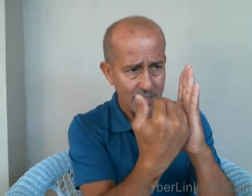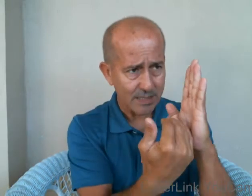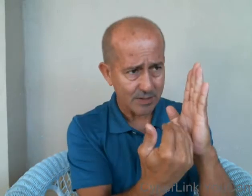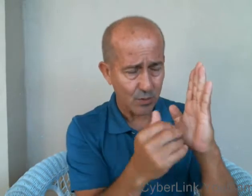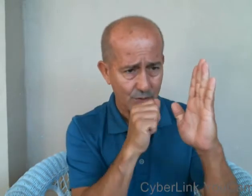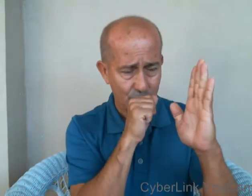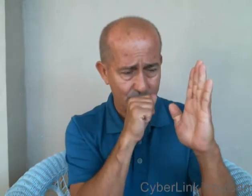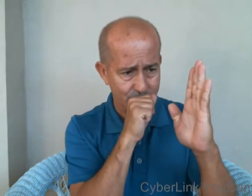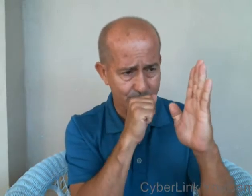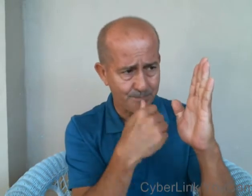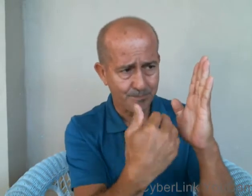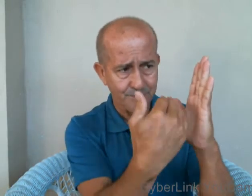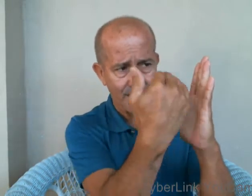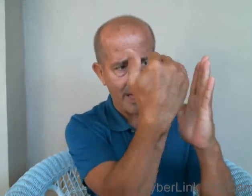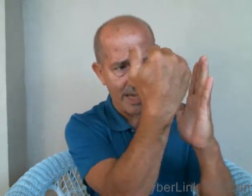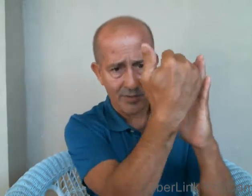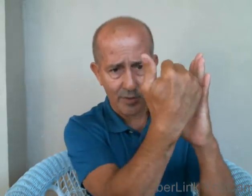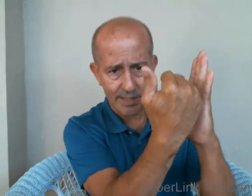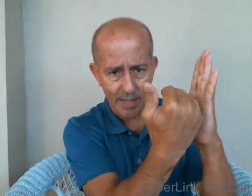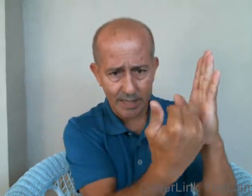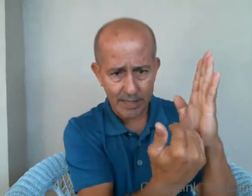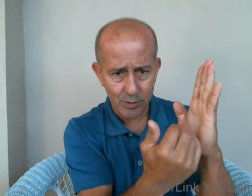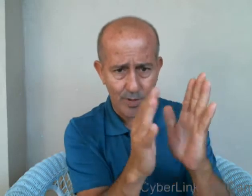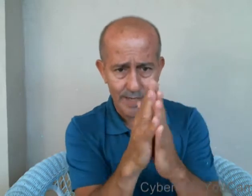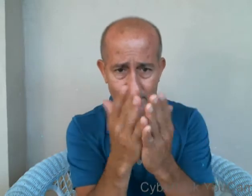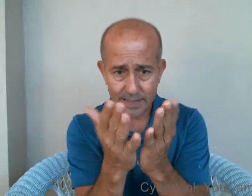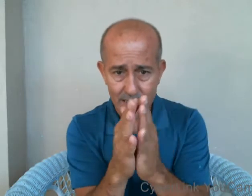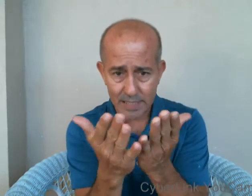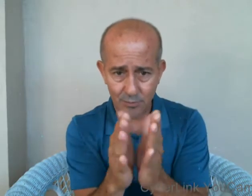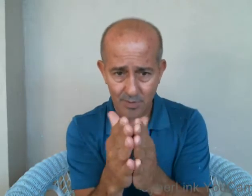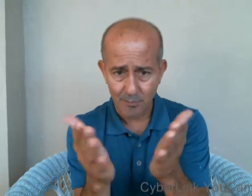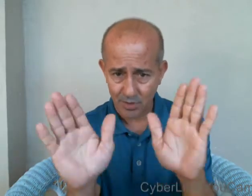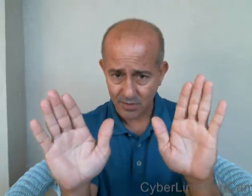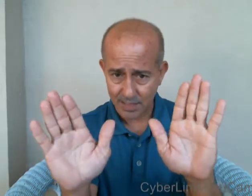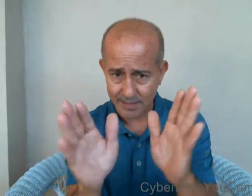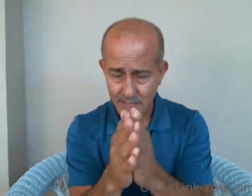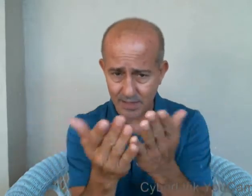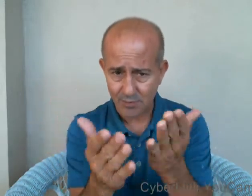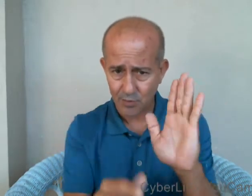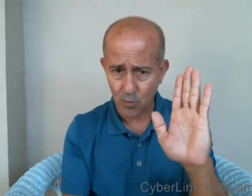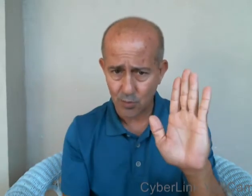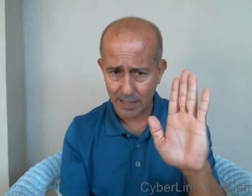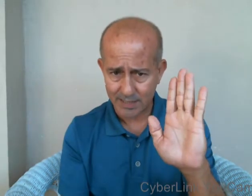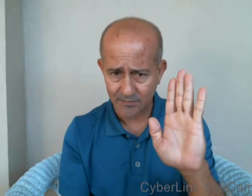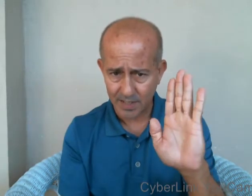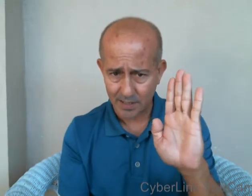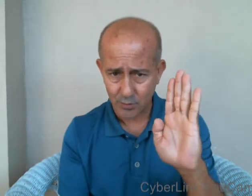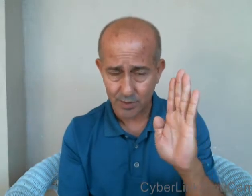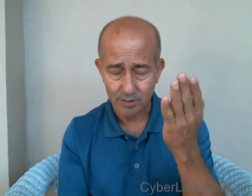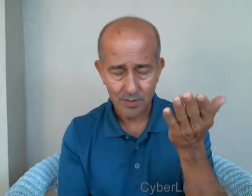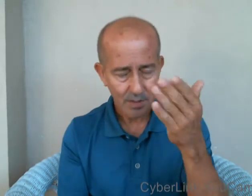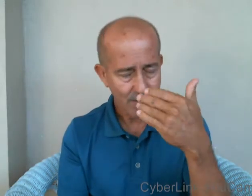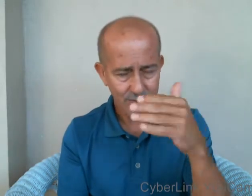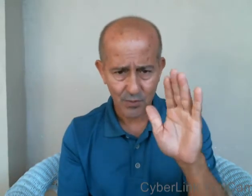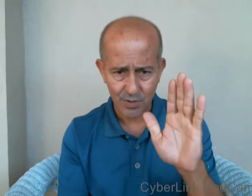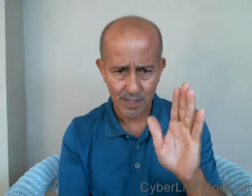al sordo que eso que está escrito ahí, ese libro, ¿ves? Por eso es la seña del libro. Esto es un clasificador. Eso es otra